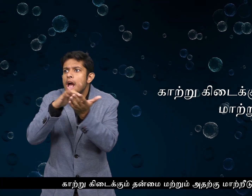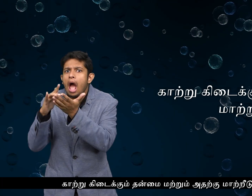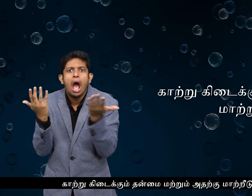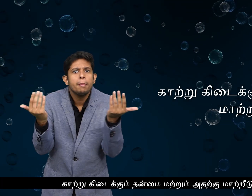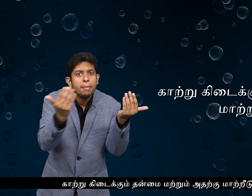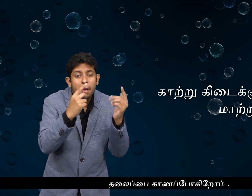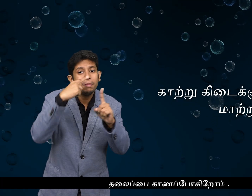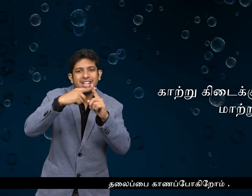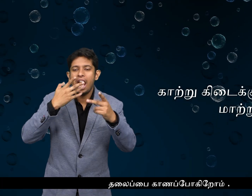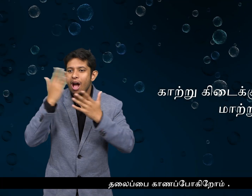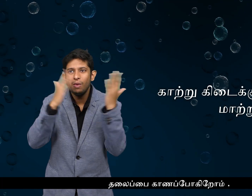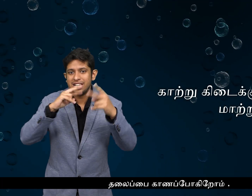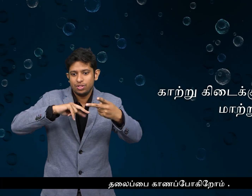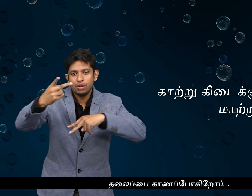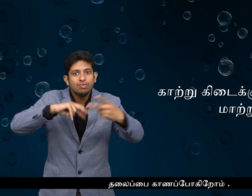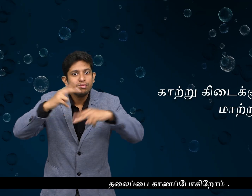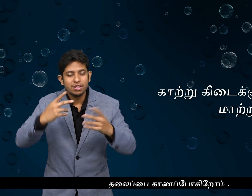மாற்றீடு என்ற தலைப்பை காணப்போகிறோம்.